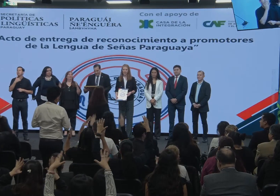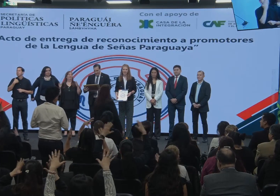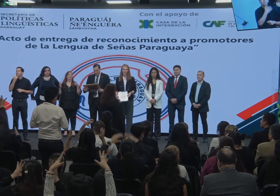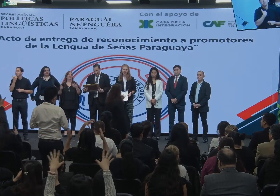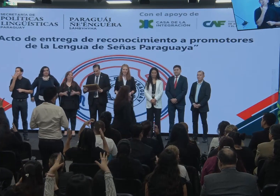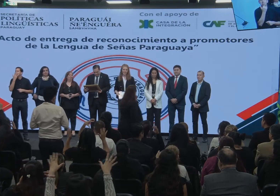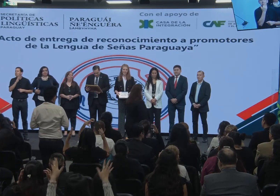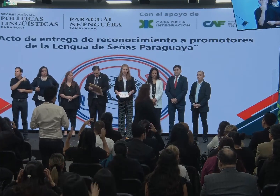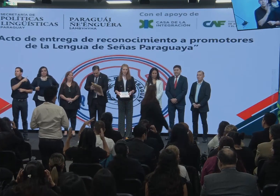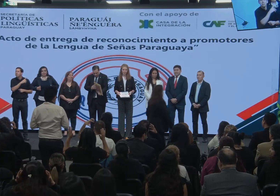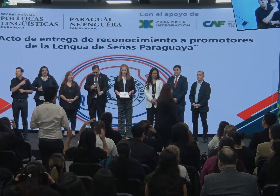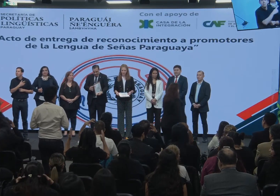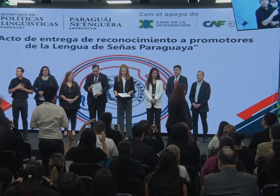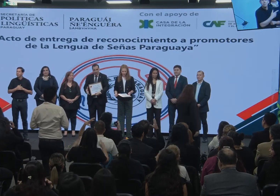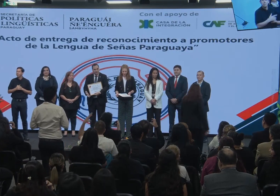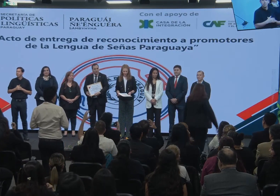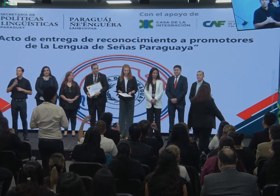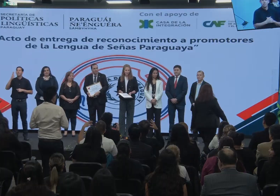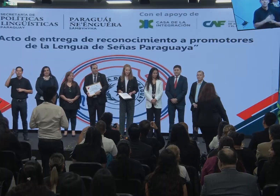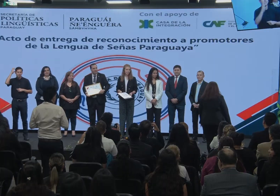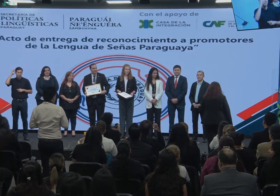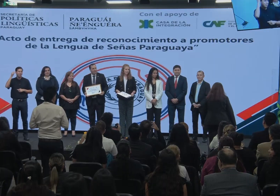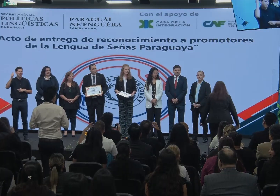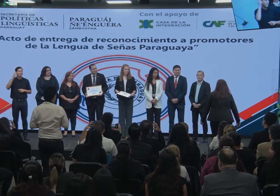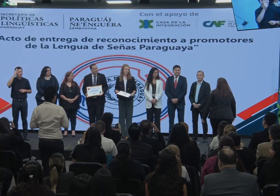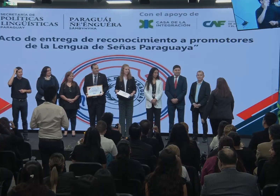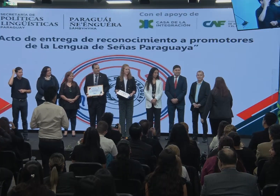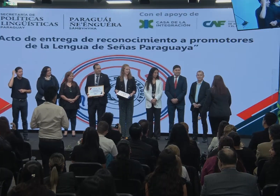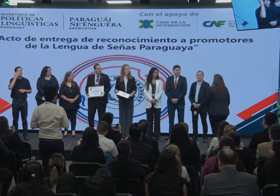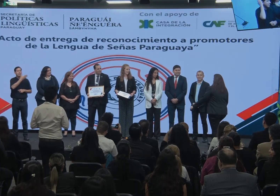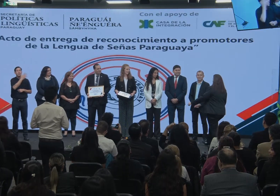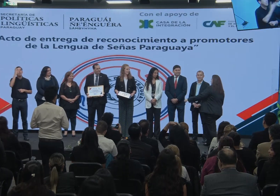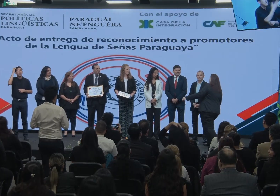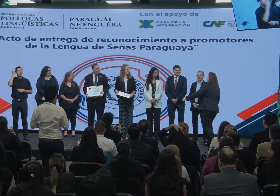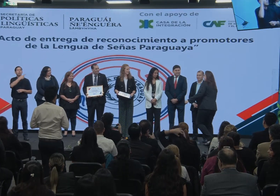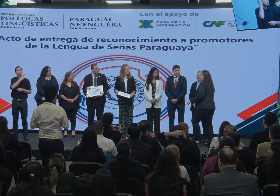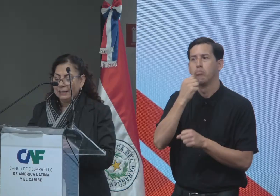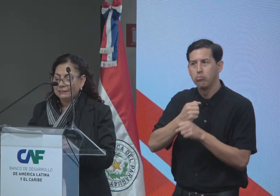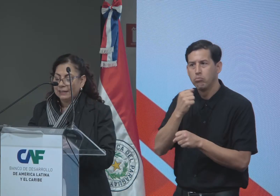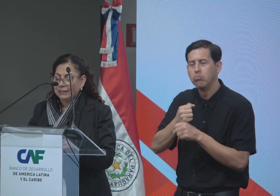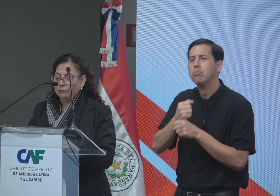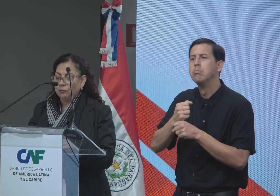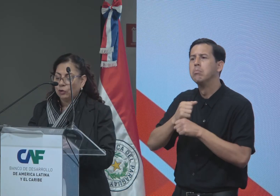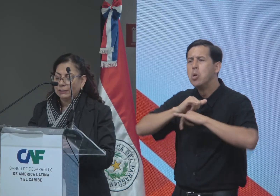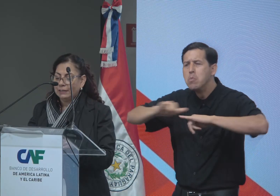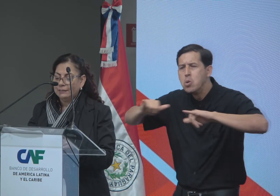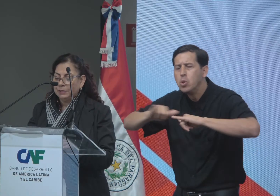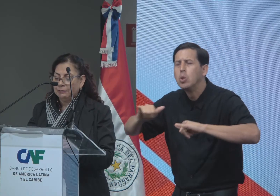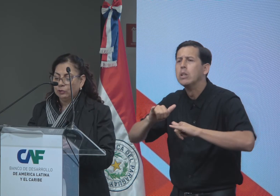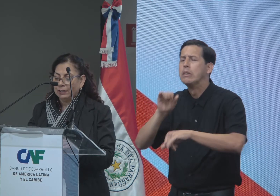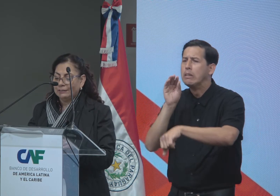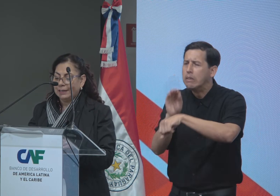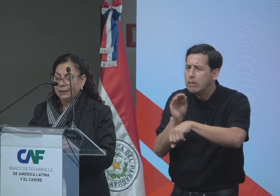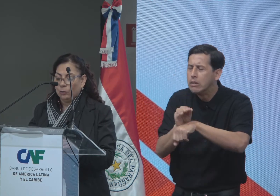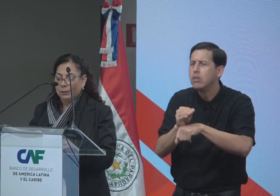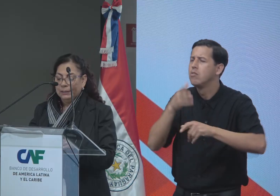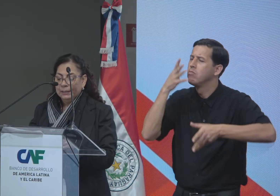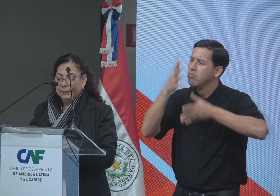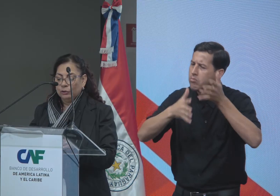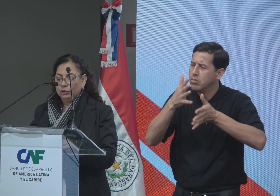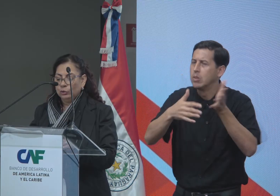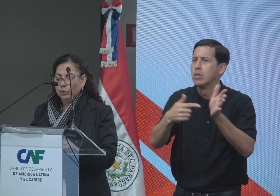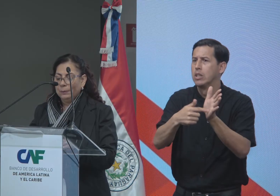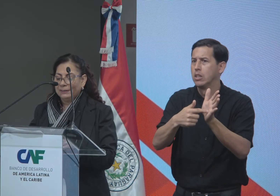paraguaya y se ha destacado por su compromiso en la promoción, enseñanza y fortalecimiento de esta lengua,